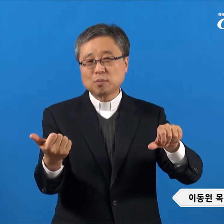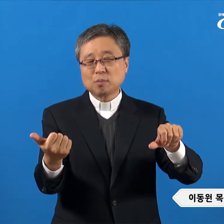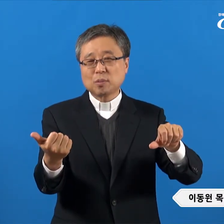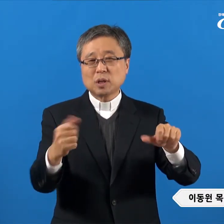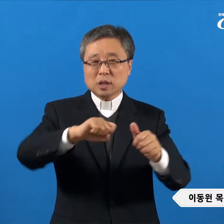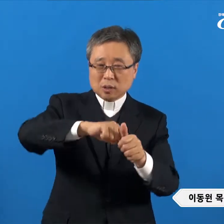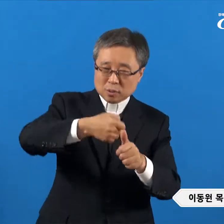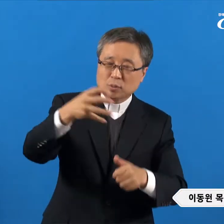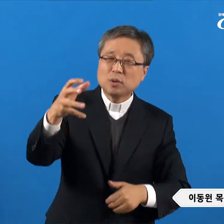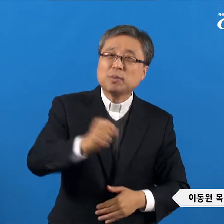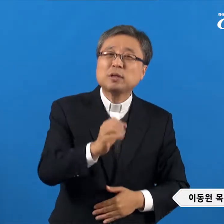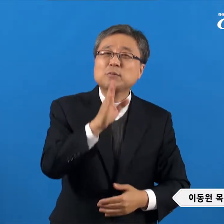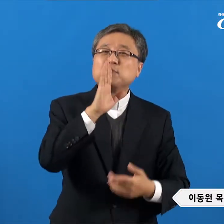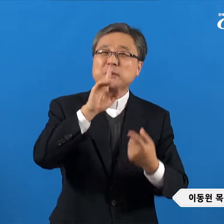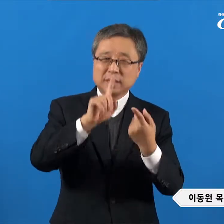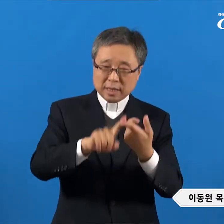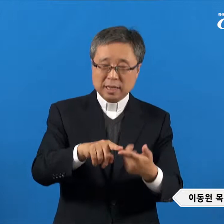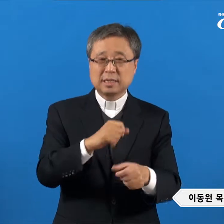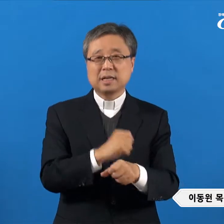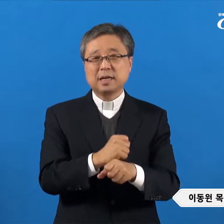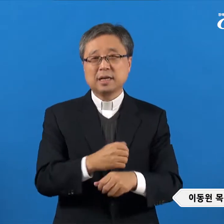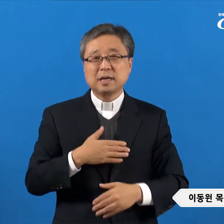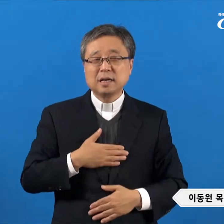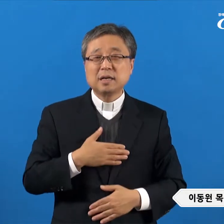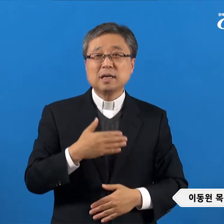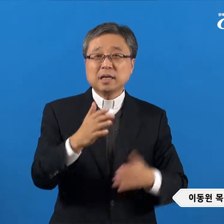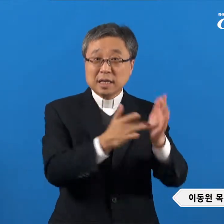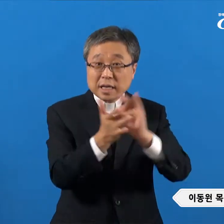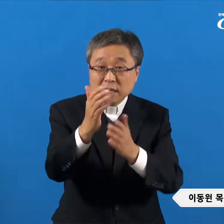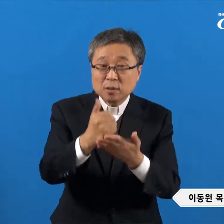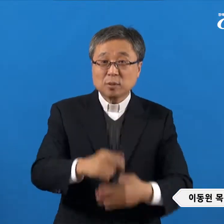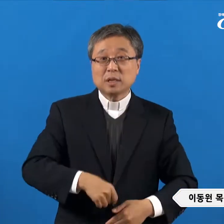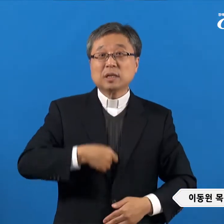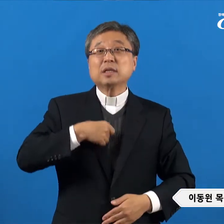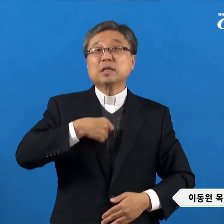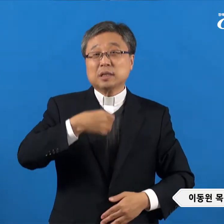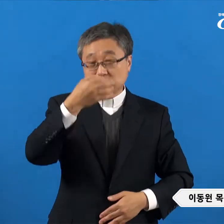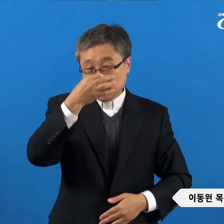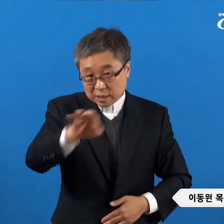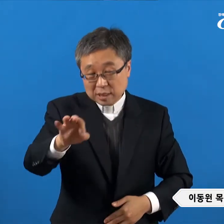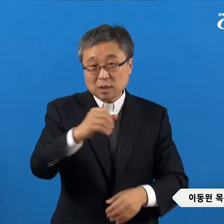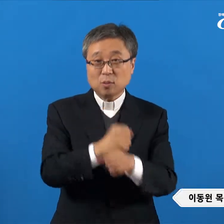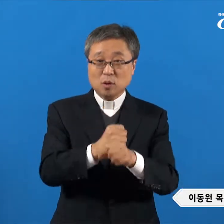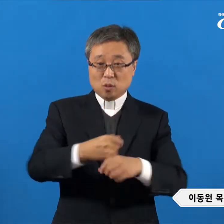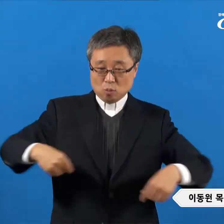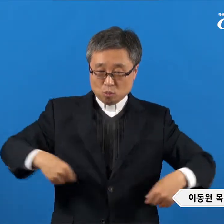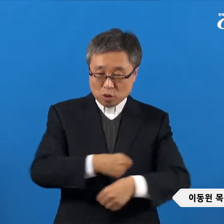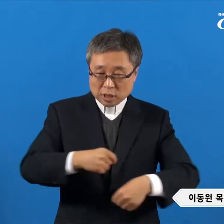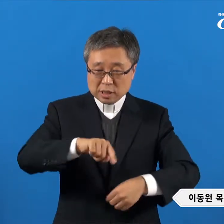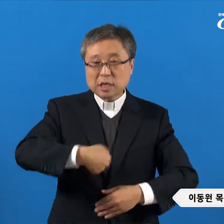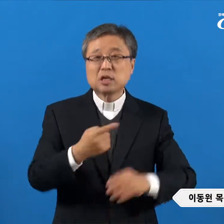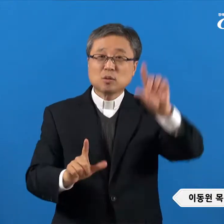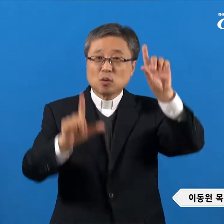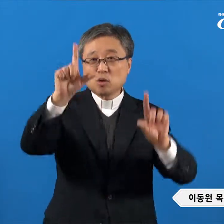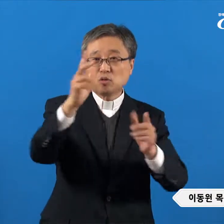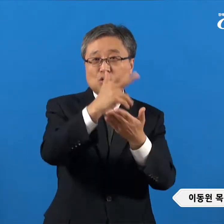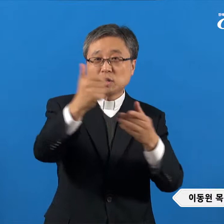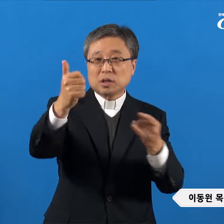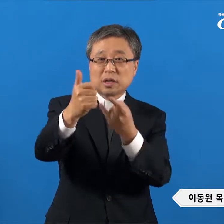처벌을 받는 것이 마땅하다고. 그는 예수님의 의를 인정하며 불의한 자신의 모습을 주님 앞에 내놓고 회개하고